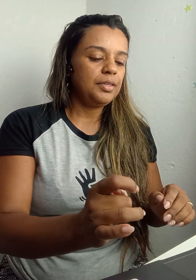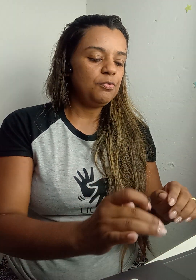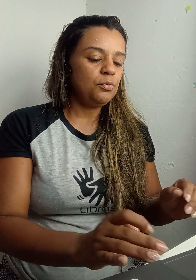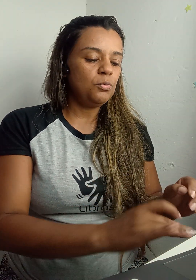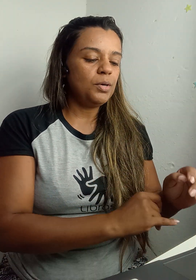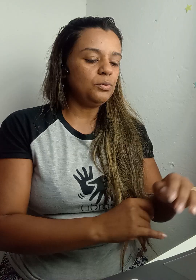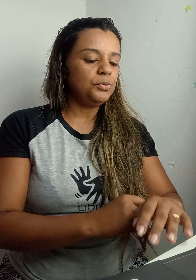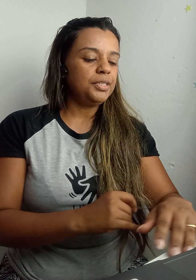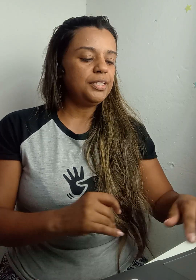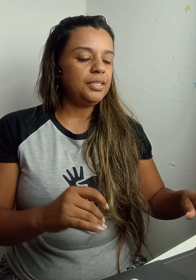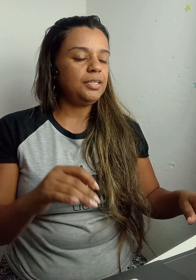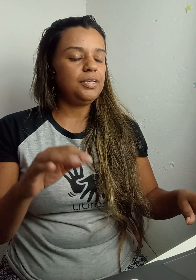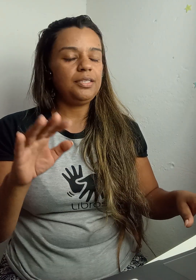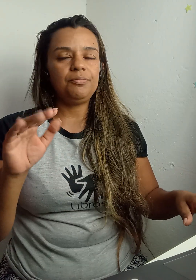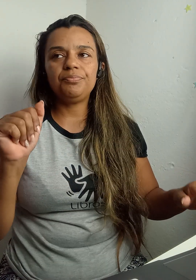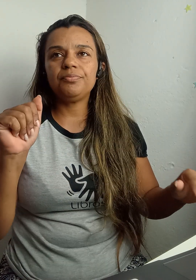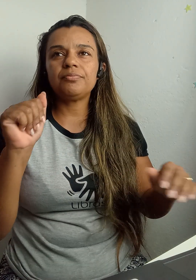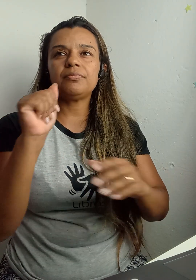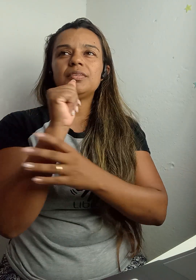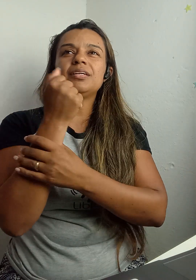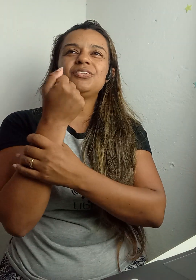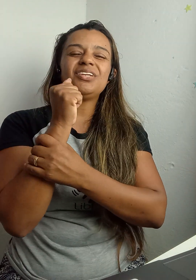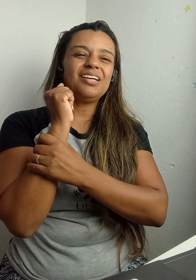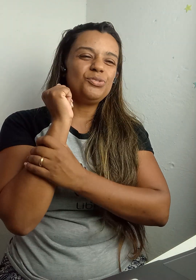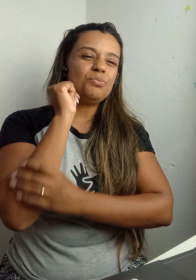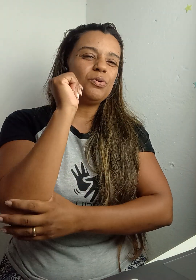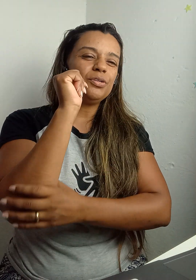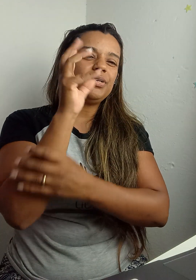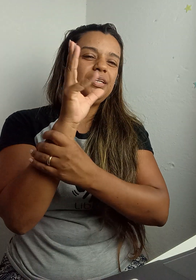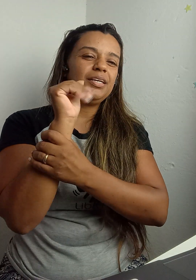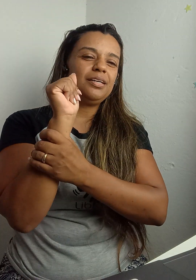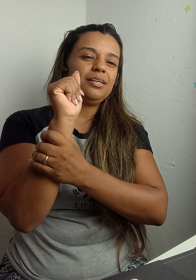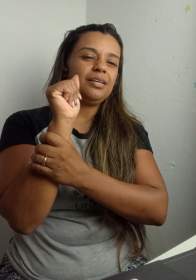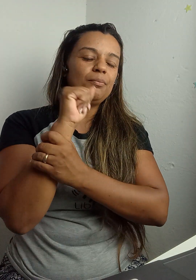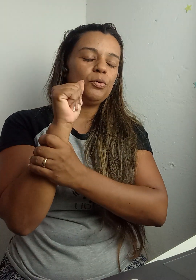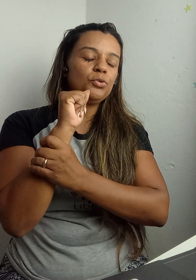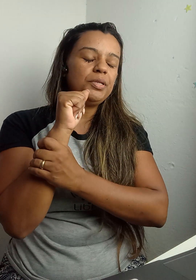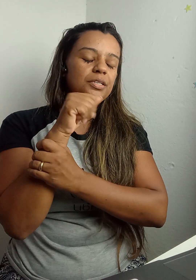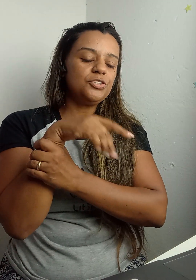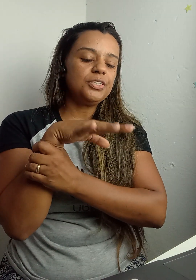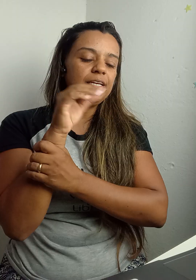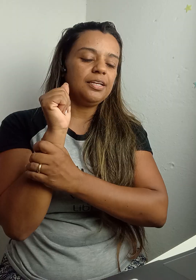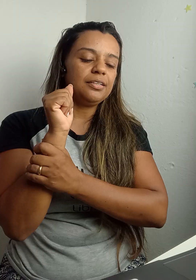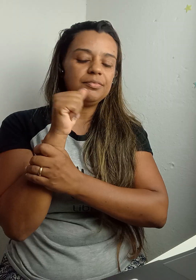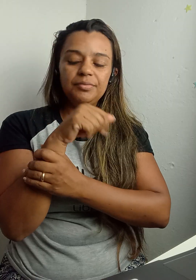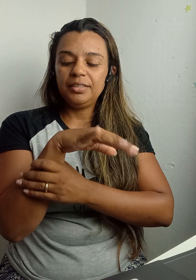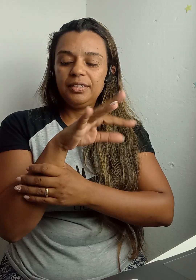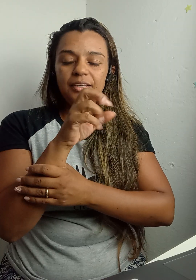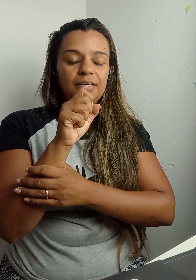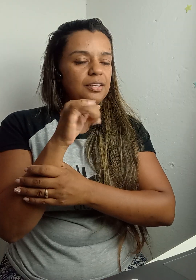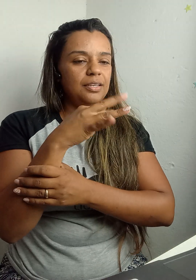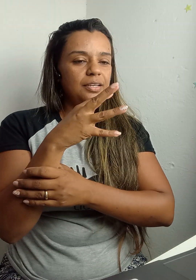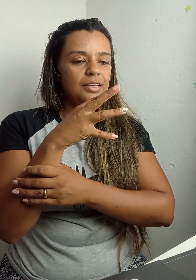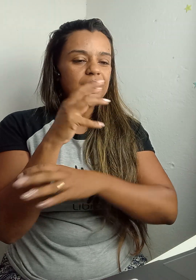Teve uma aluna que... Acho que ela caiu de moto, aí a mão dominante dela... Ela teve